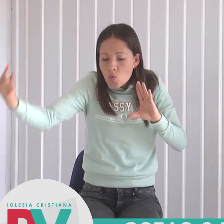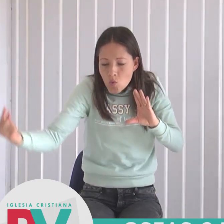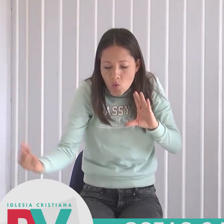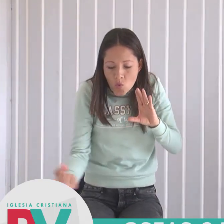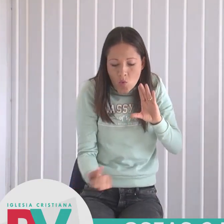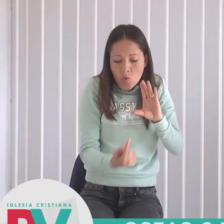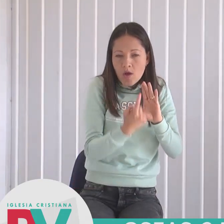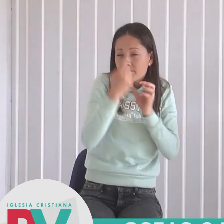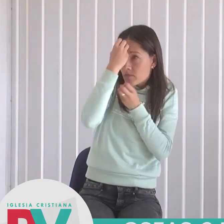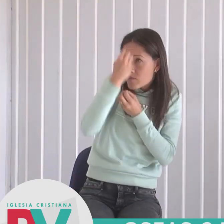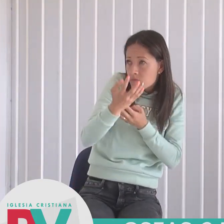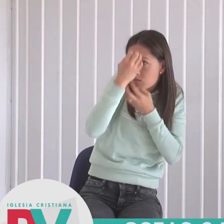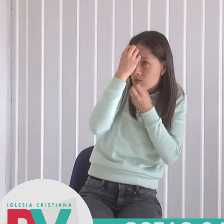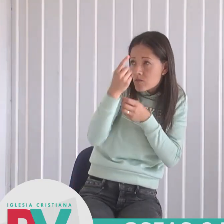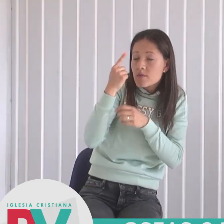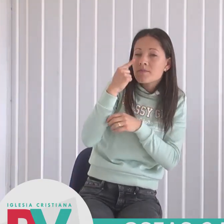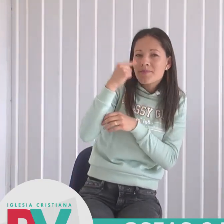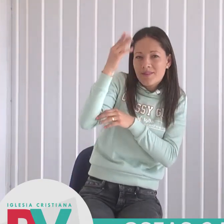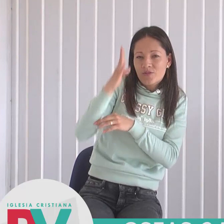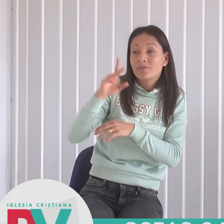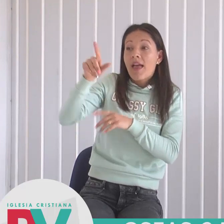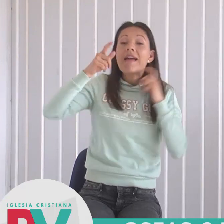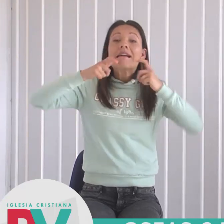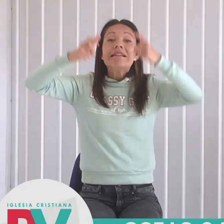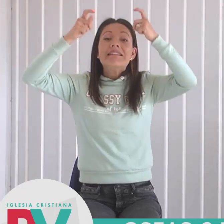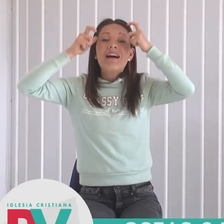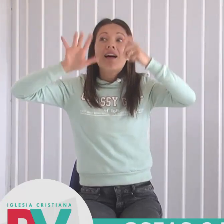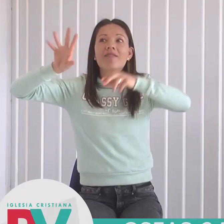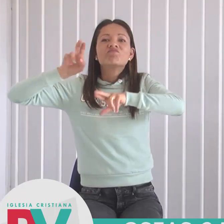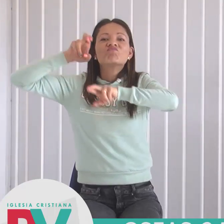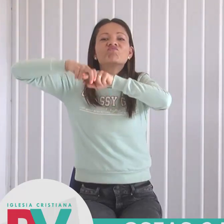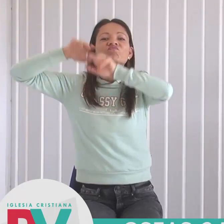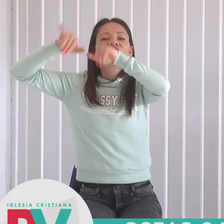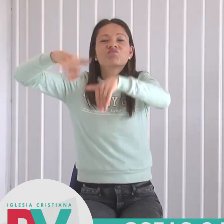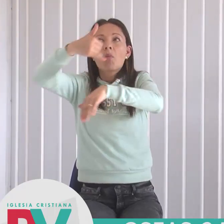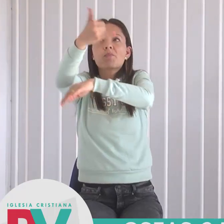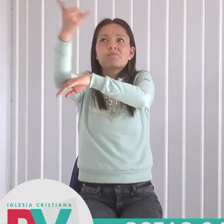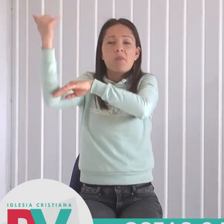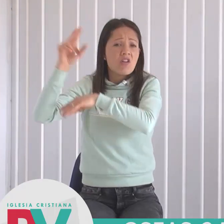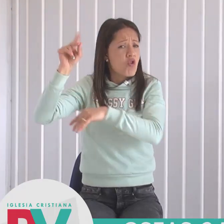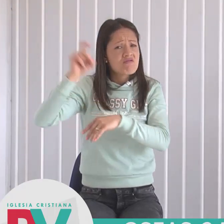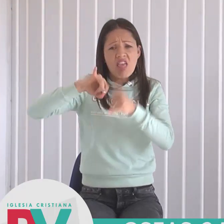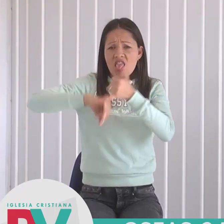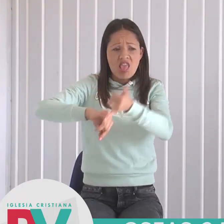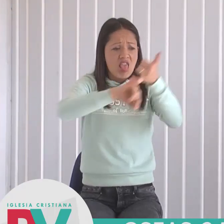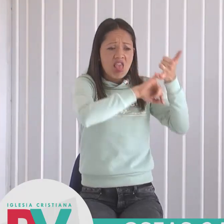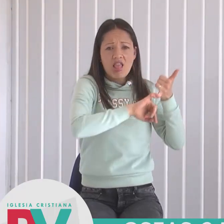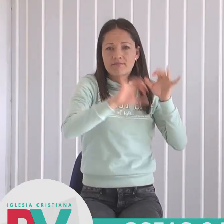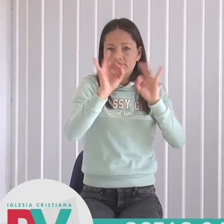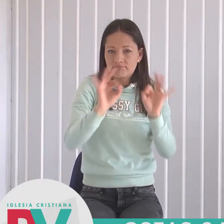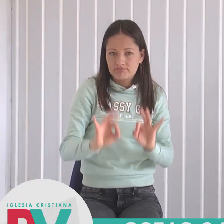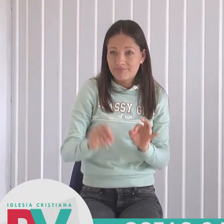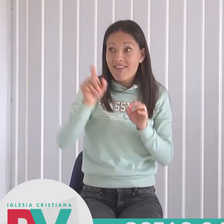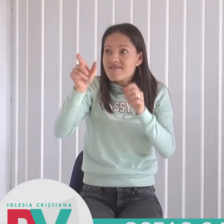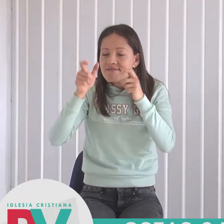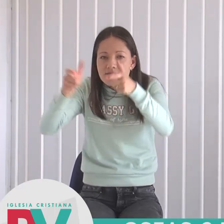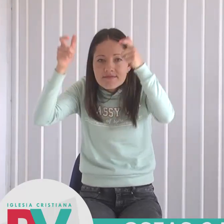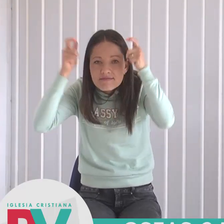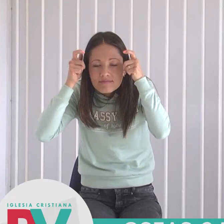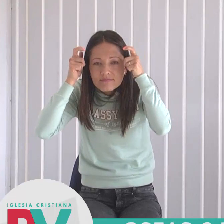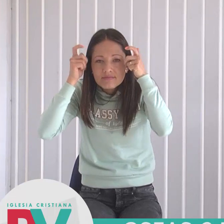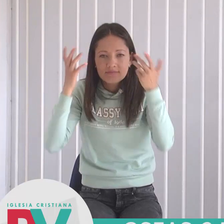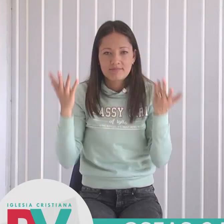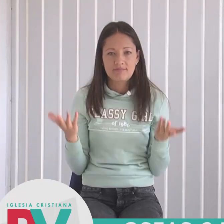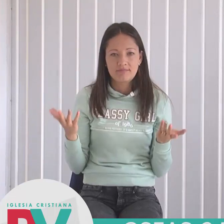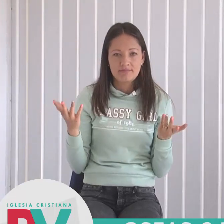es el rey. Y Él está sentado sobre el trono. Él no necesita de nadie. Escuche bien, el rey no necesita de nadie.